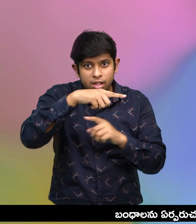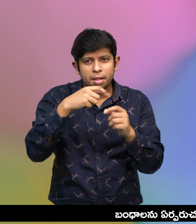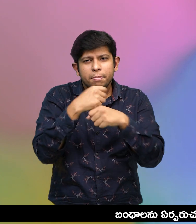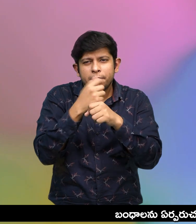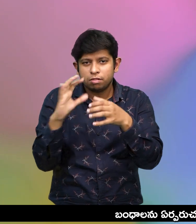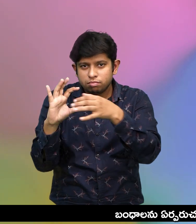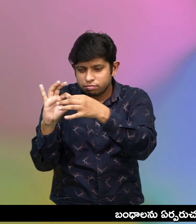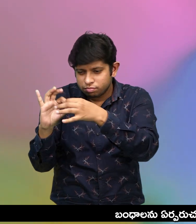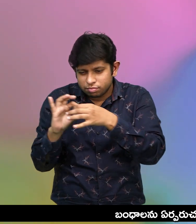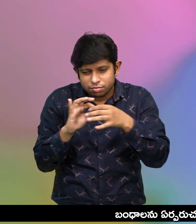జంతువులు.